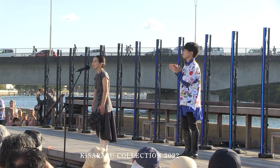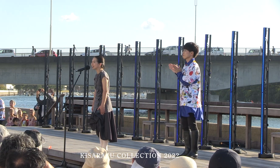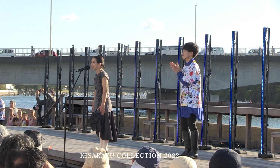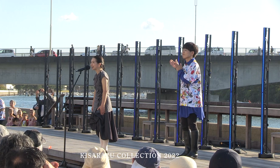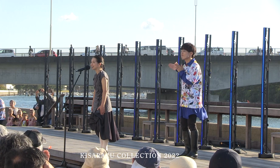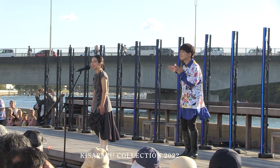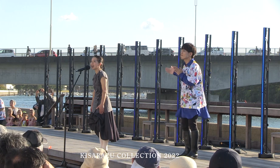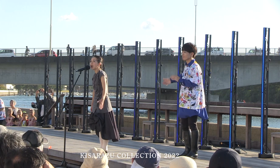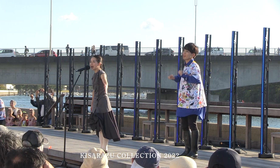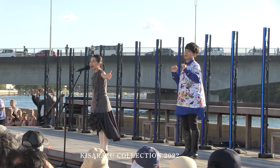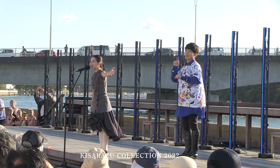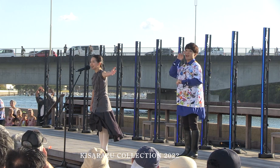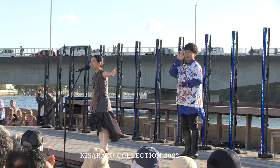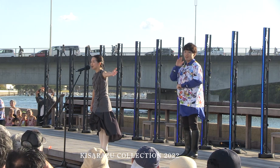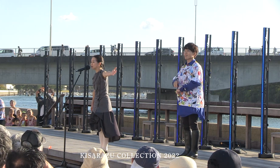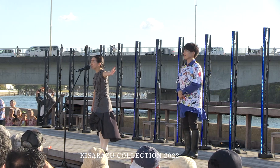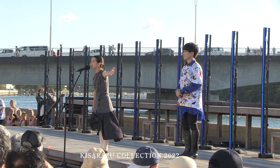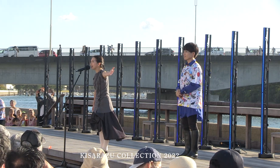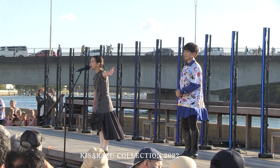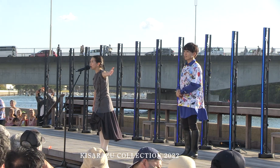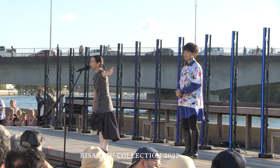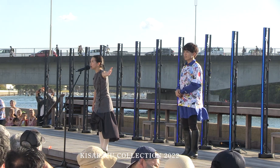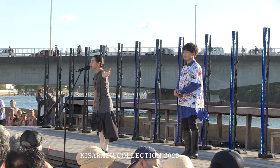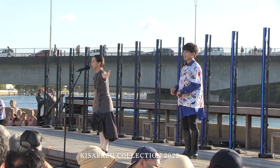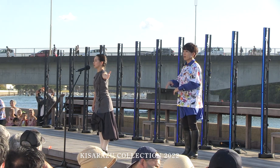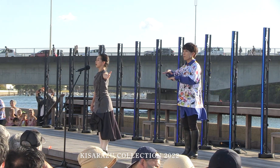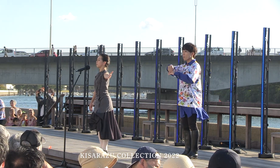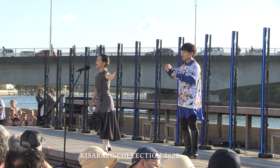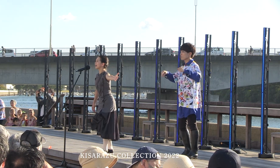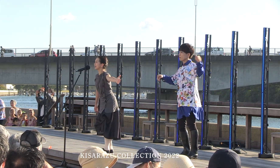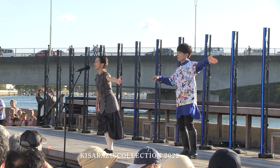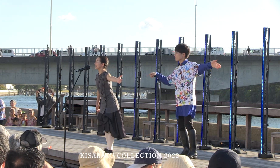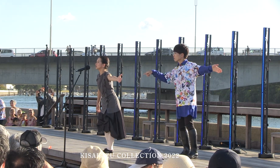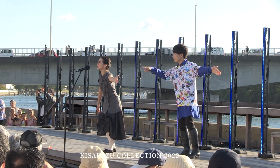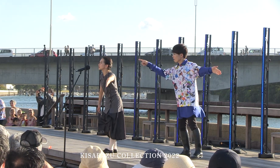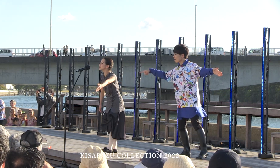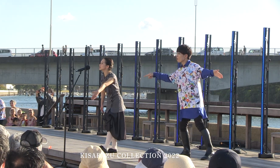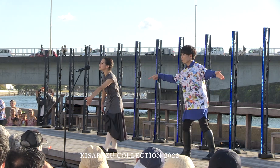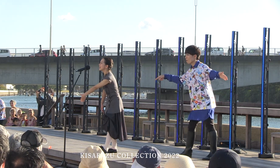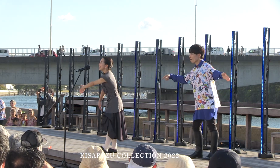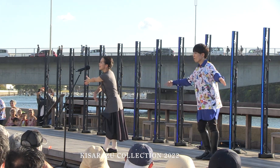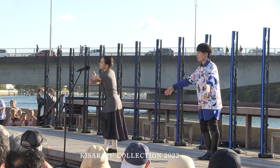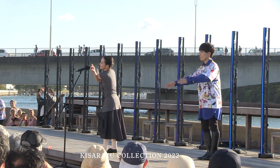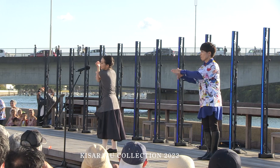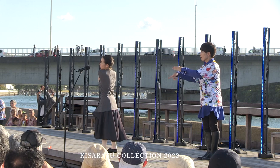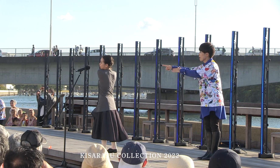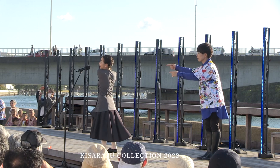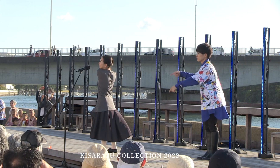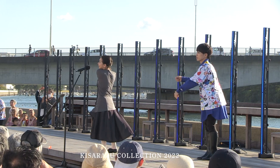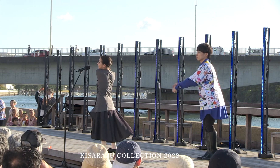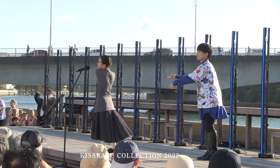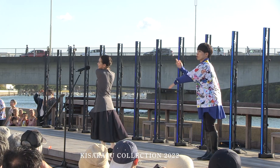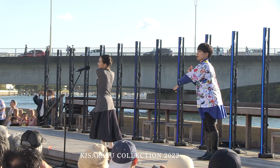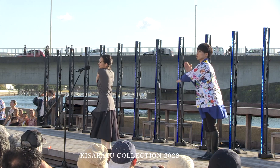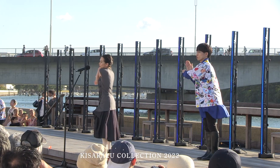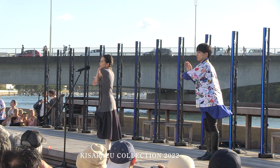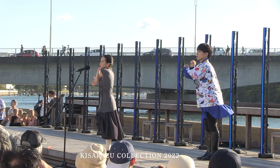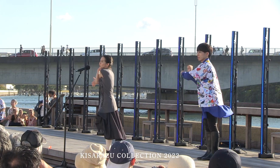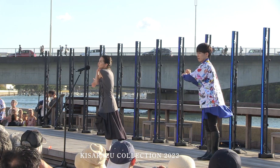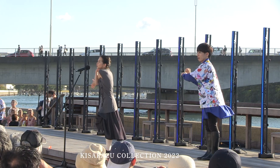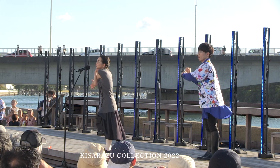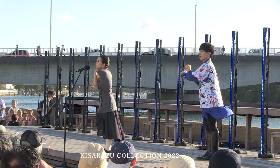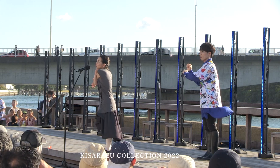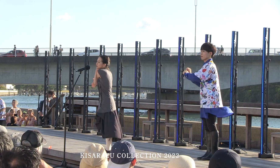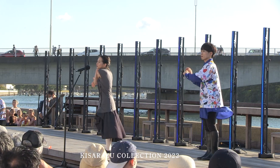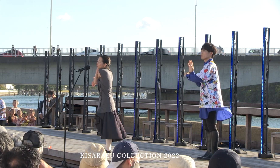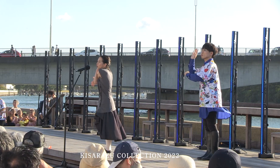やってください。右手を前からクロスして前からキャッチして